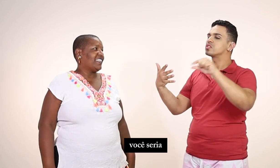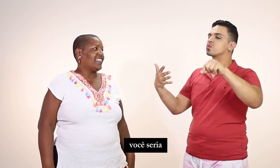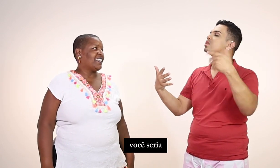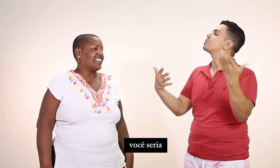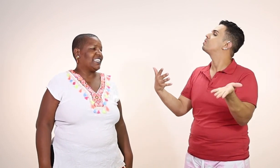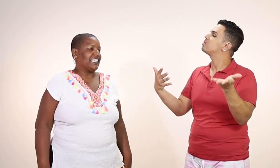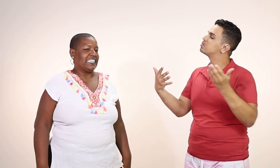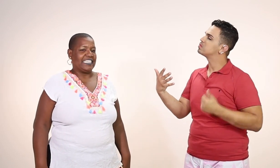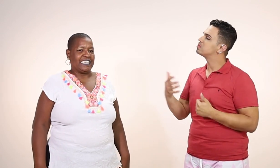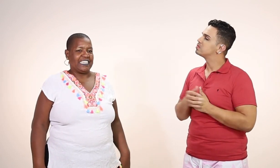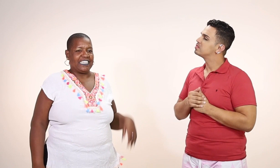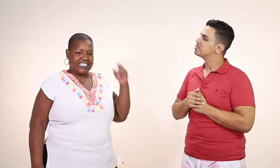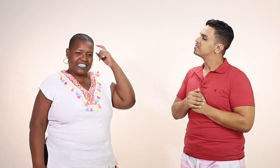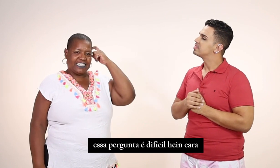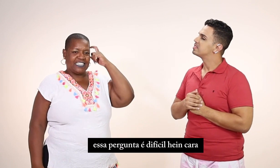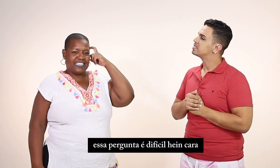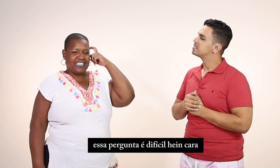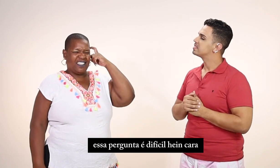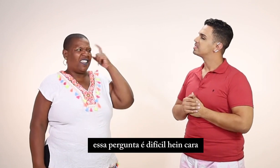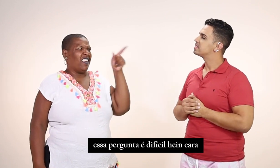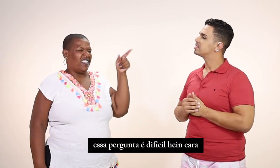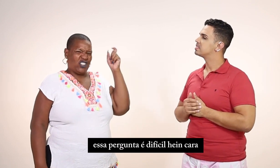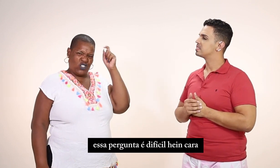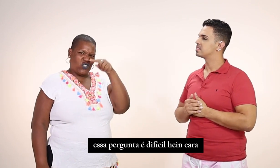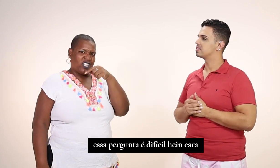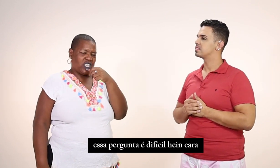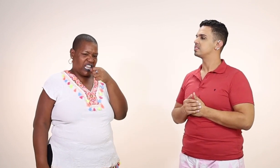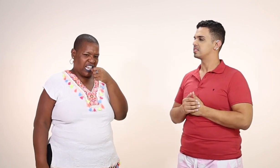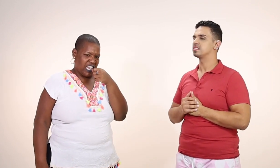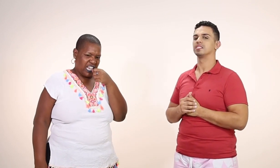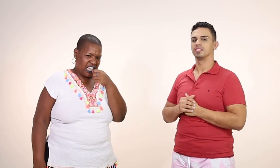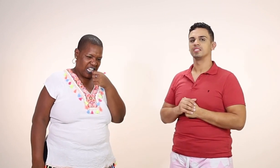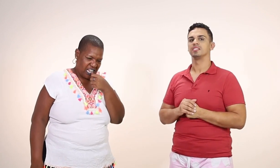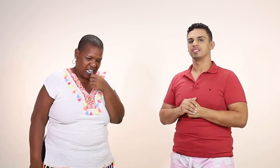seria? Essa pergunta é difícil, hein, cara?